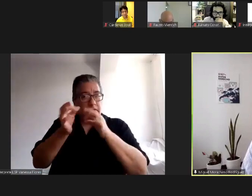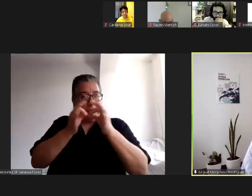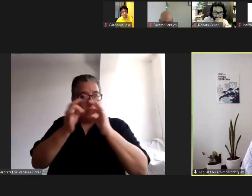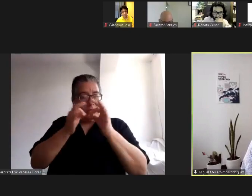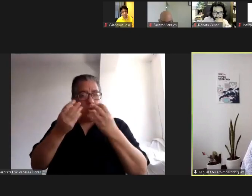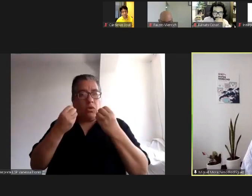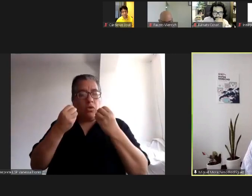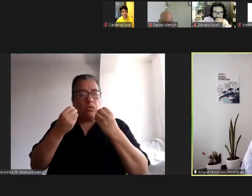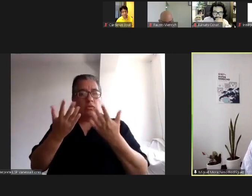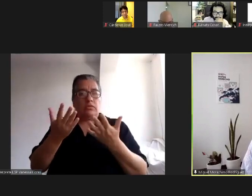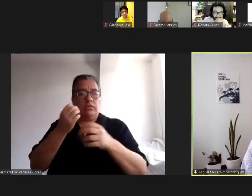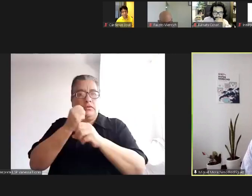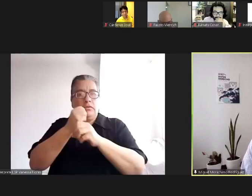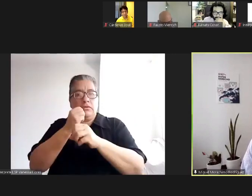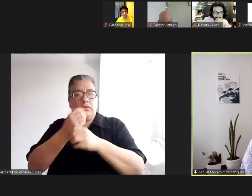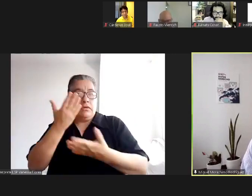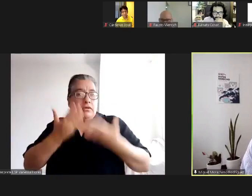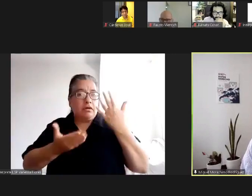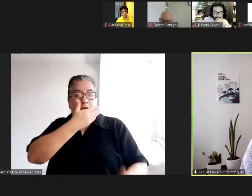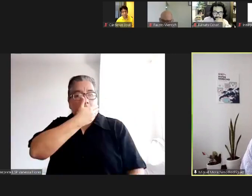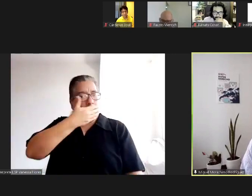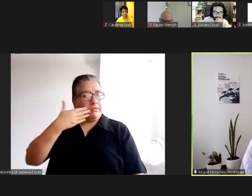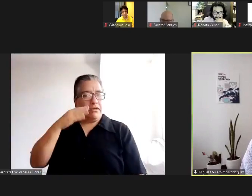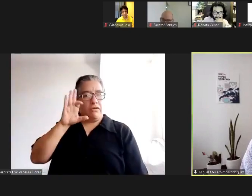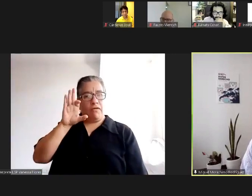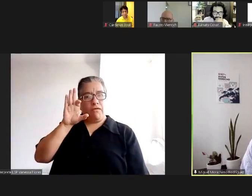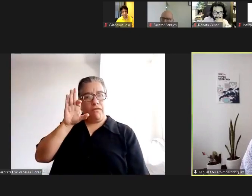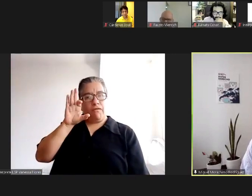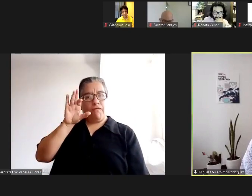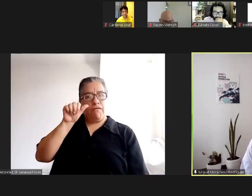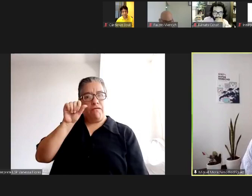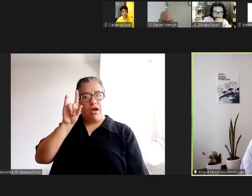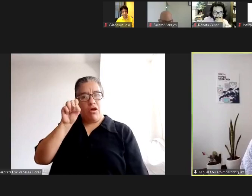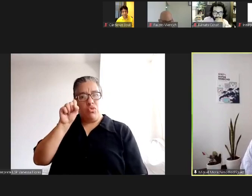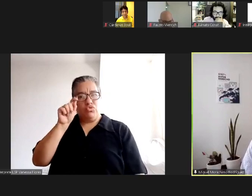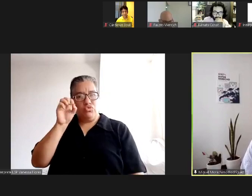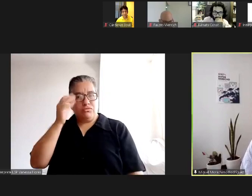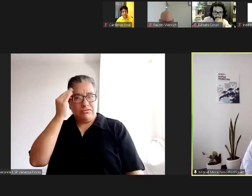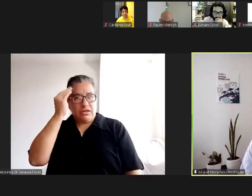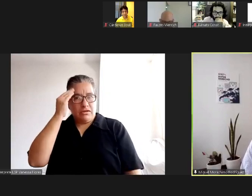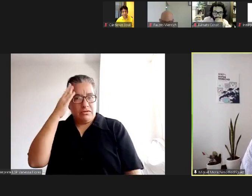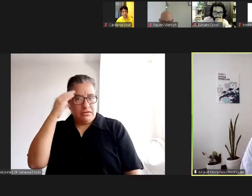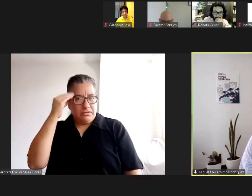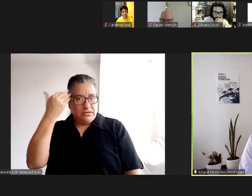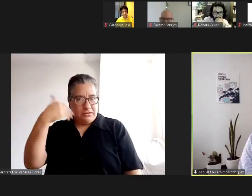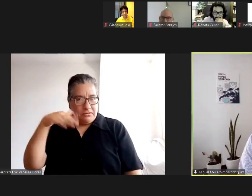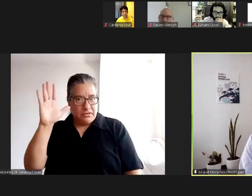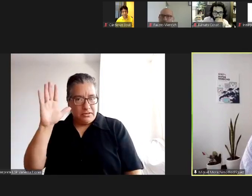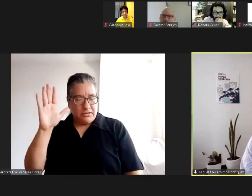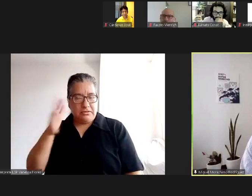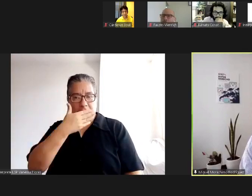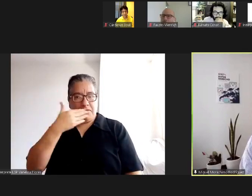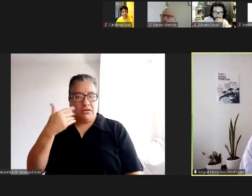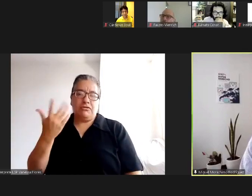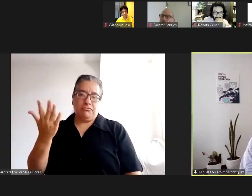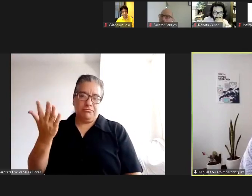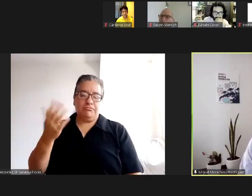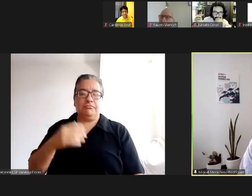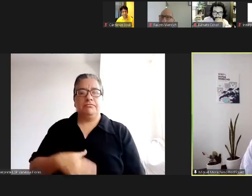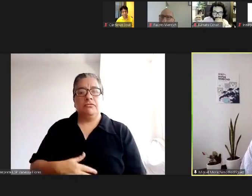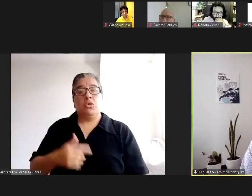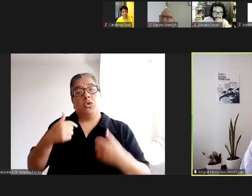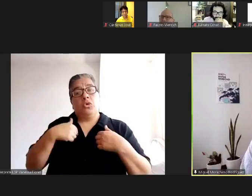mejor interlocutor para esas cosas que yo. Yo lo que quería era apuntar tres cosas,